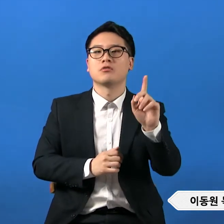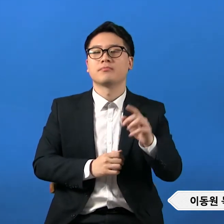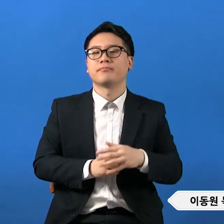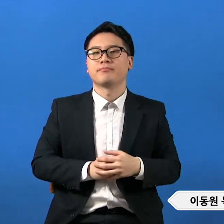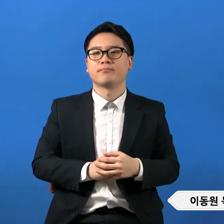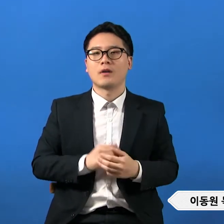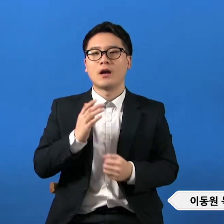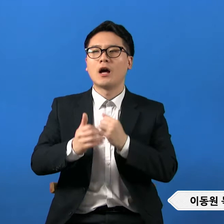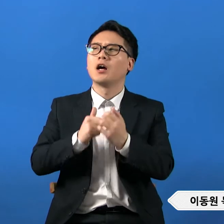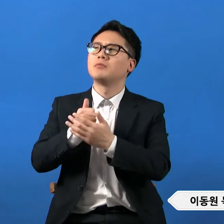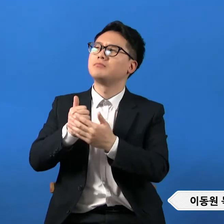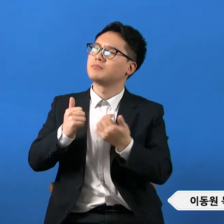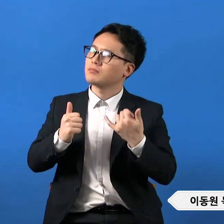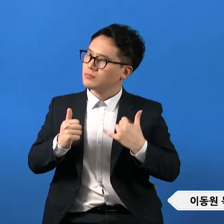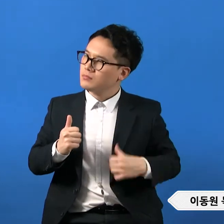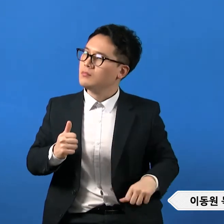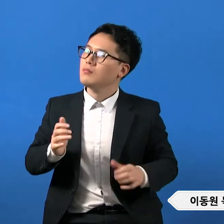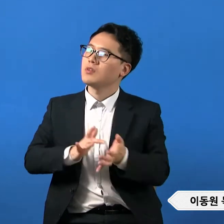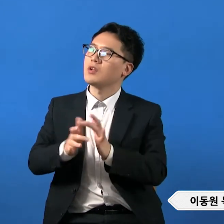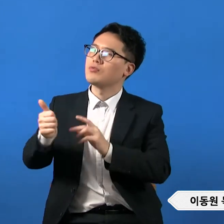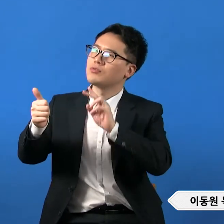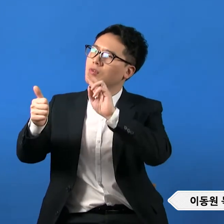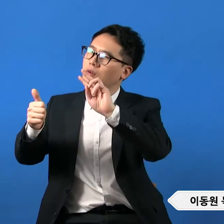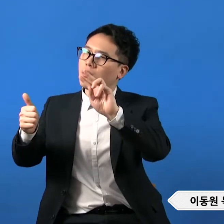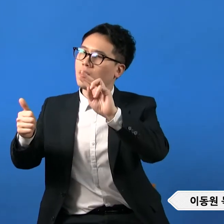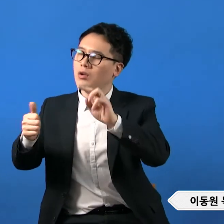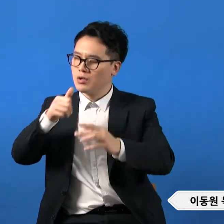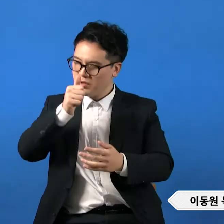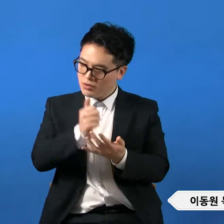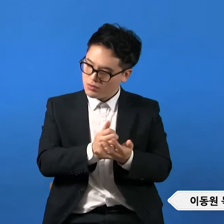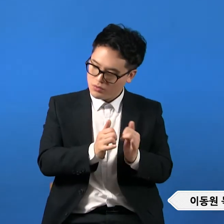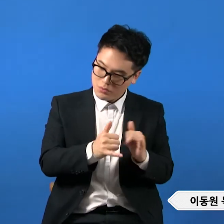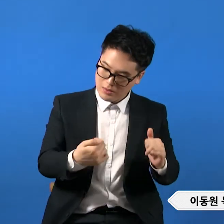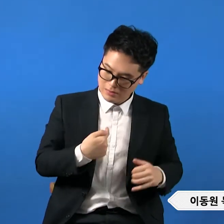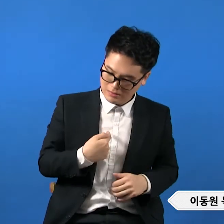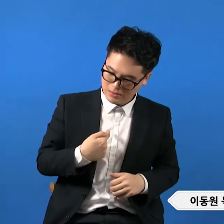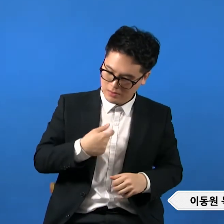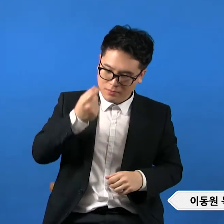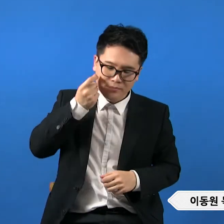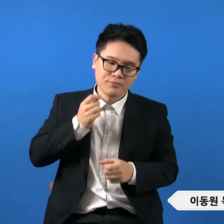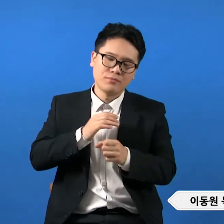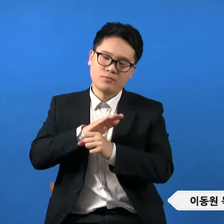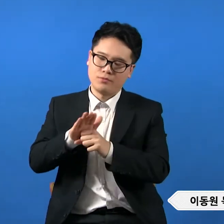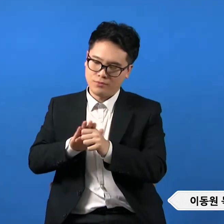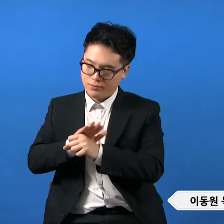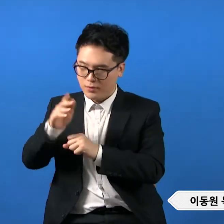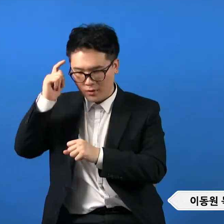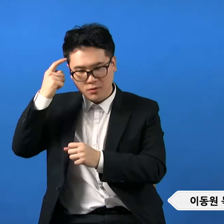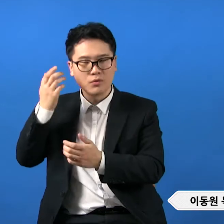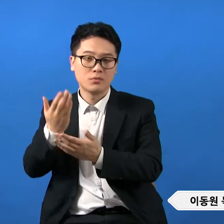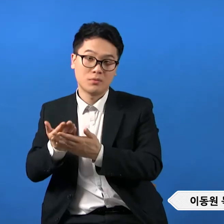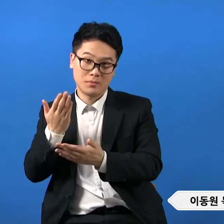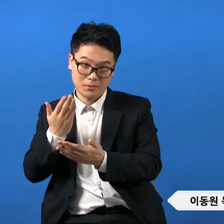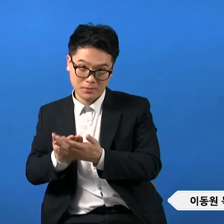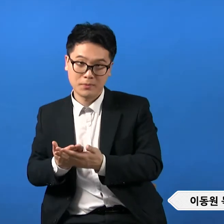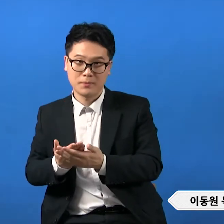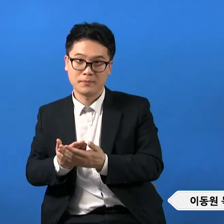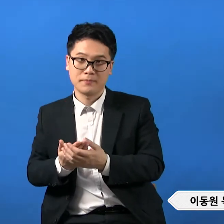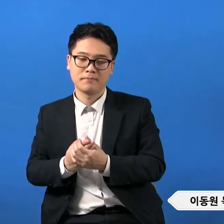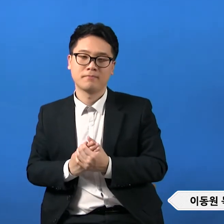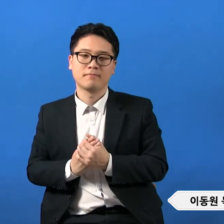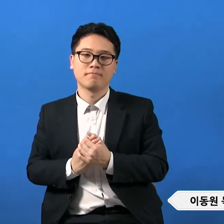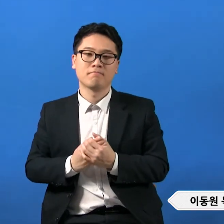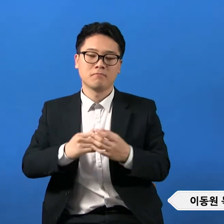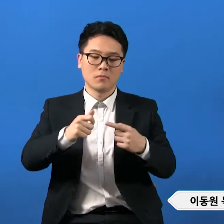예수요, 저를 불쌍히 여기소서. 죄인 된 저를 불쌍히 여겨 주옵소서. 자, 이 세